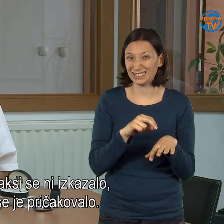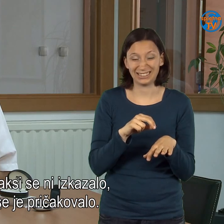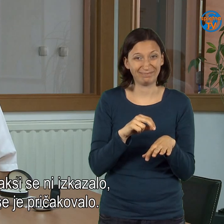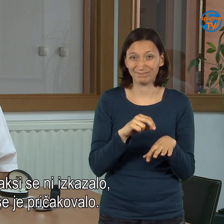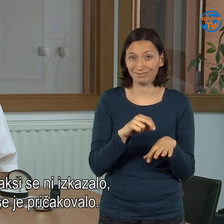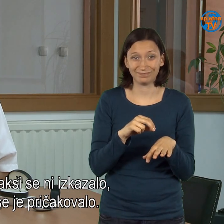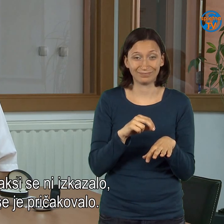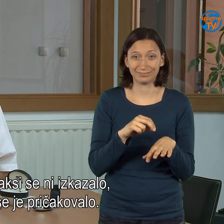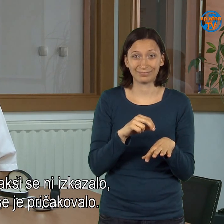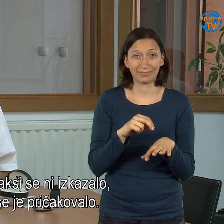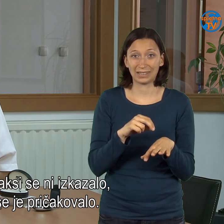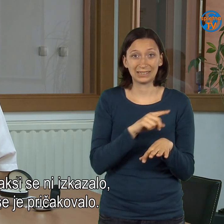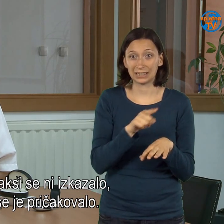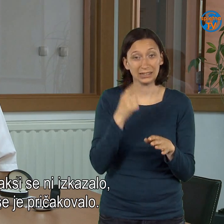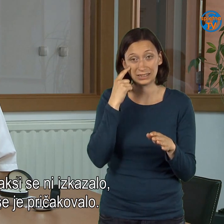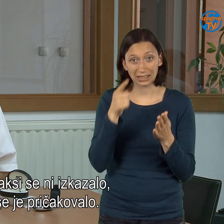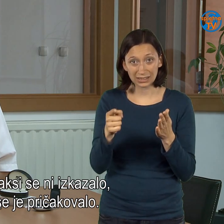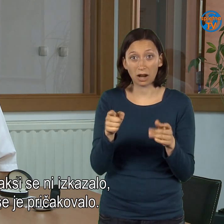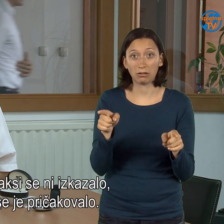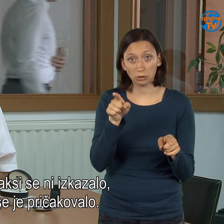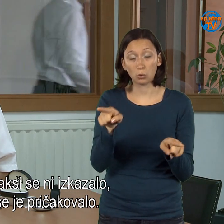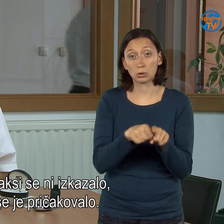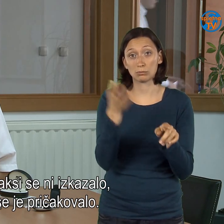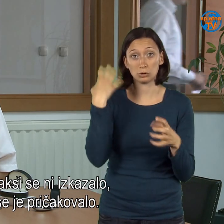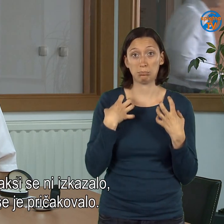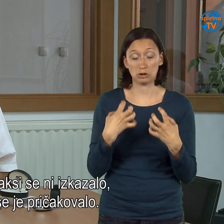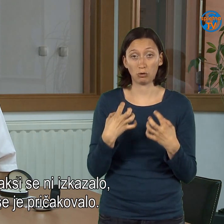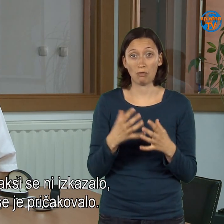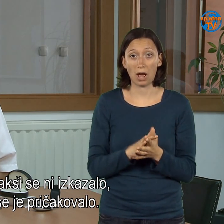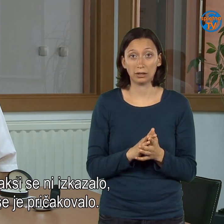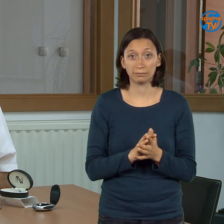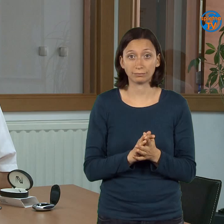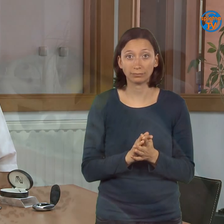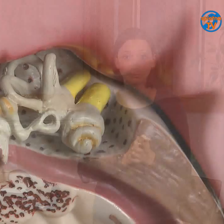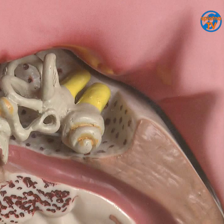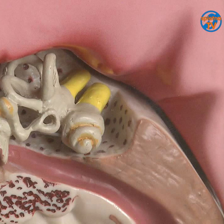praksi se ni tako izkazalo, kot se je pričakovalo. Ne.